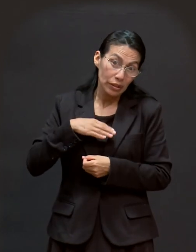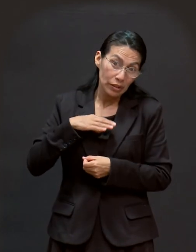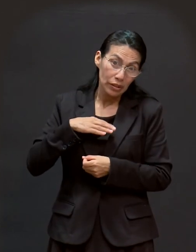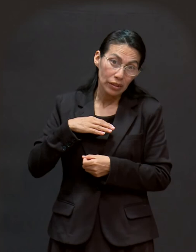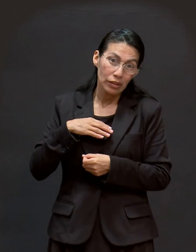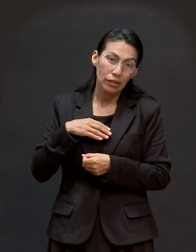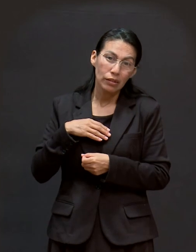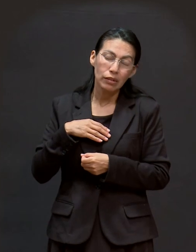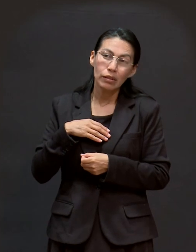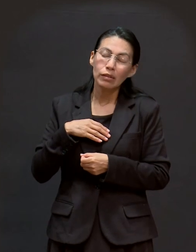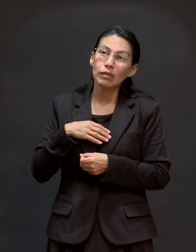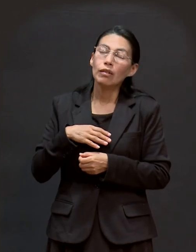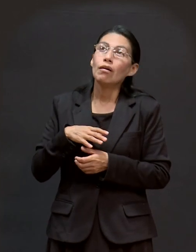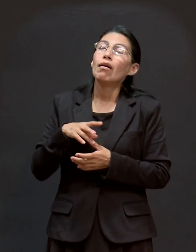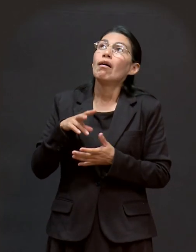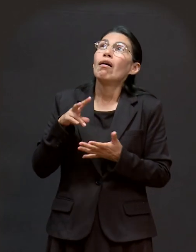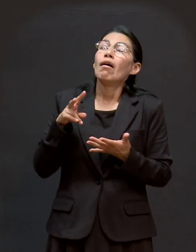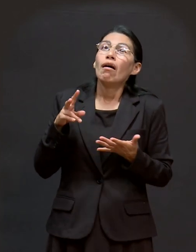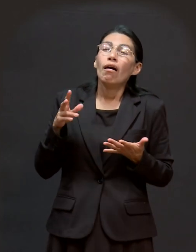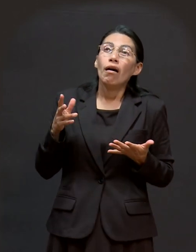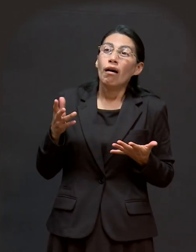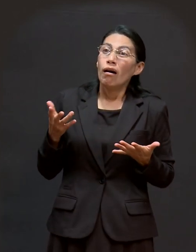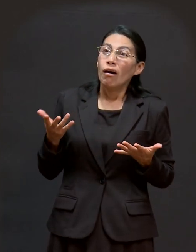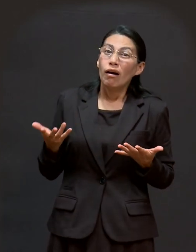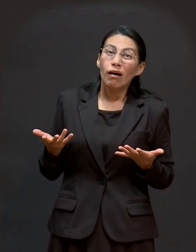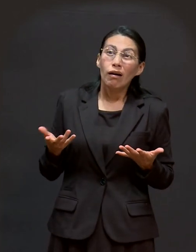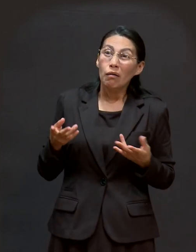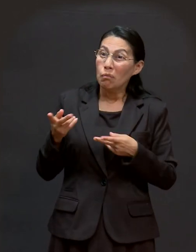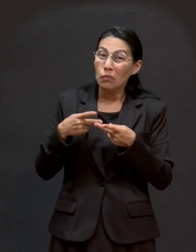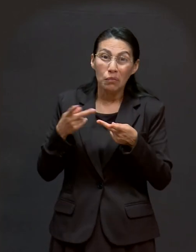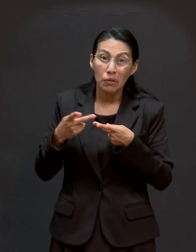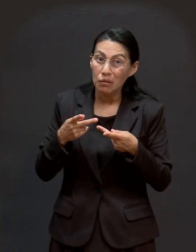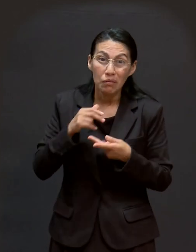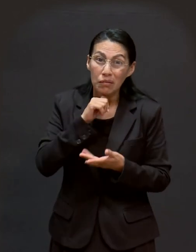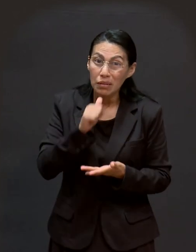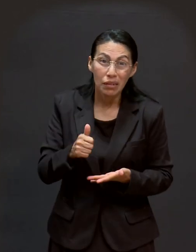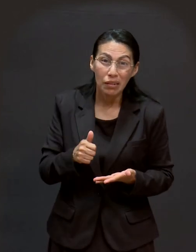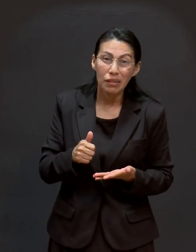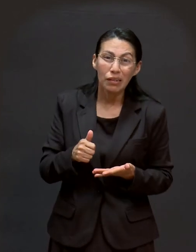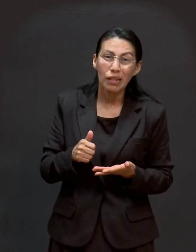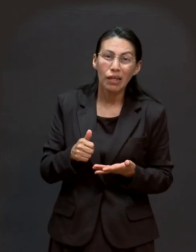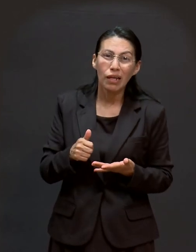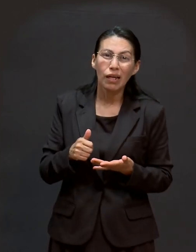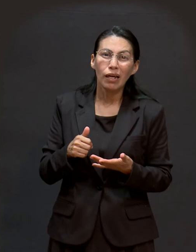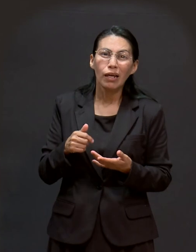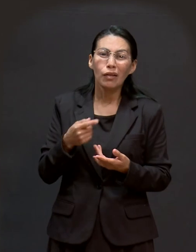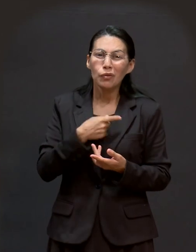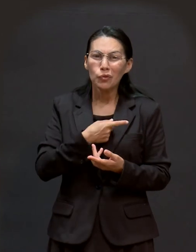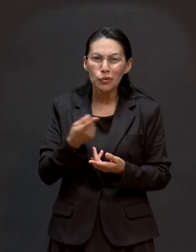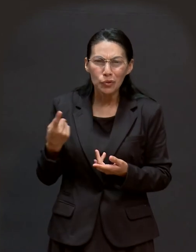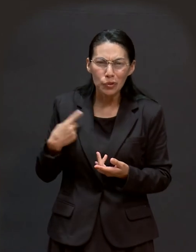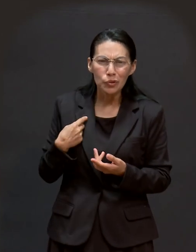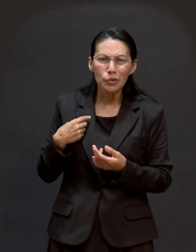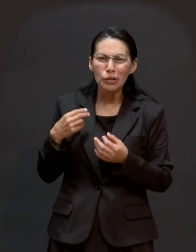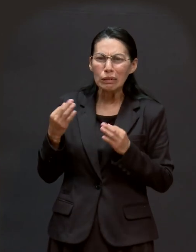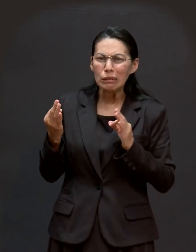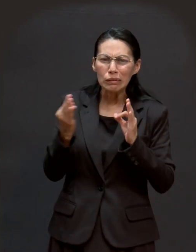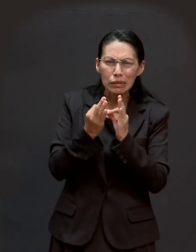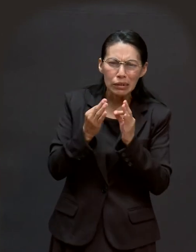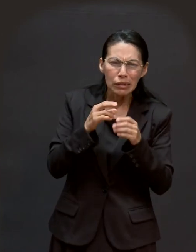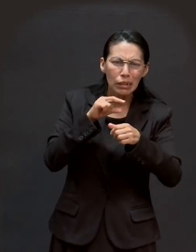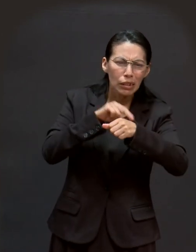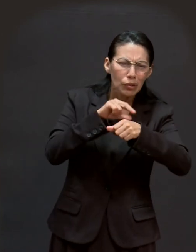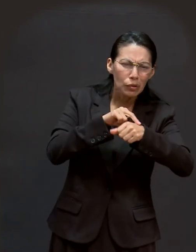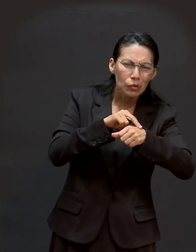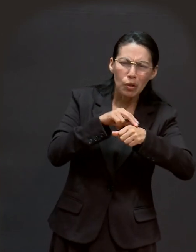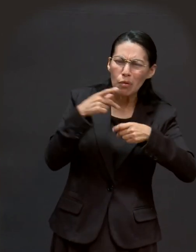finalmente era un cáncer este uno voltea y uno no está preparado para eso no lo que hacía y barnó uno está al lado del